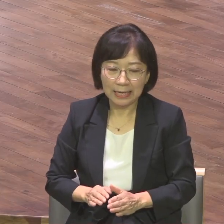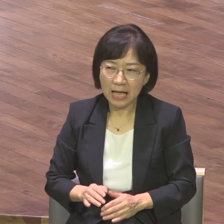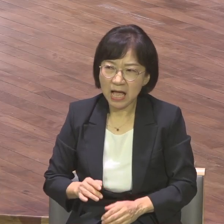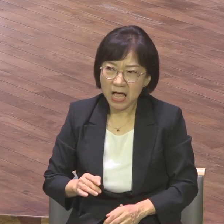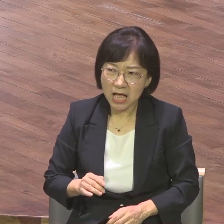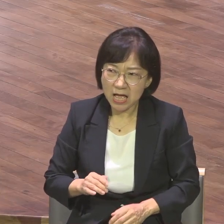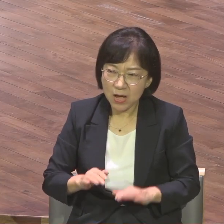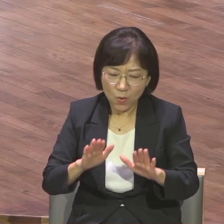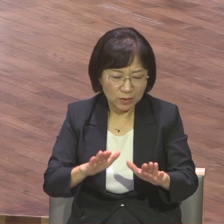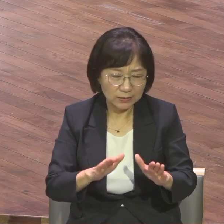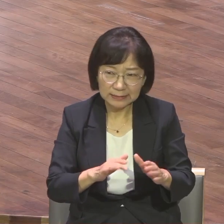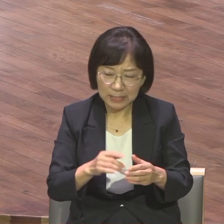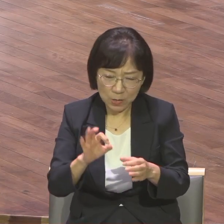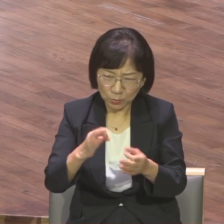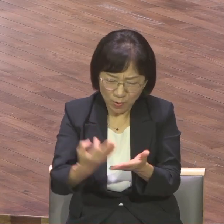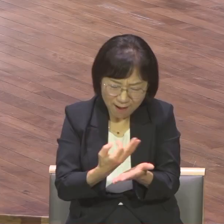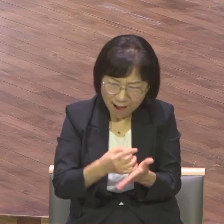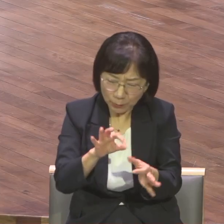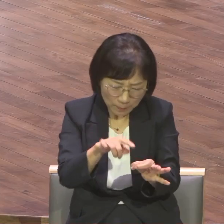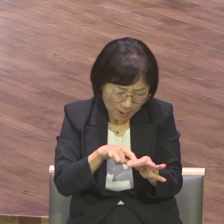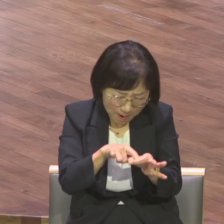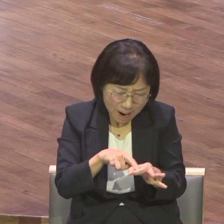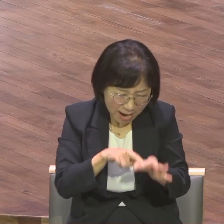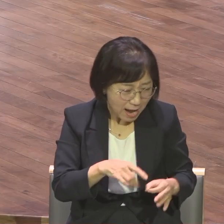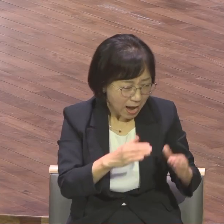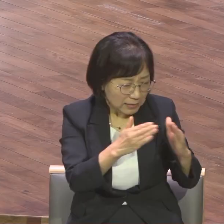사는 살아보지도 못하고 내가 죽어야 되나.